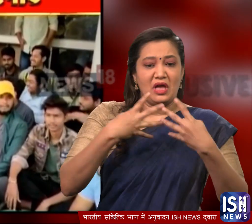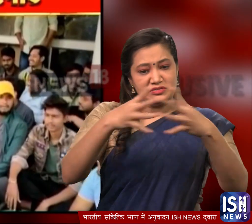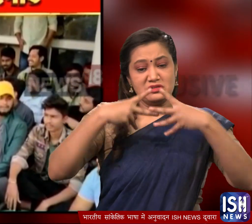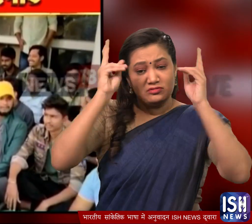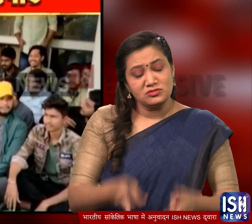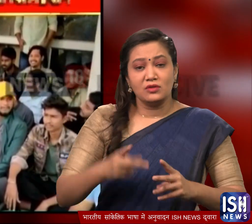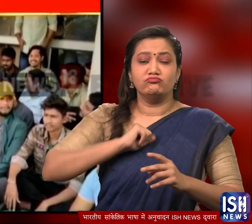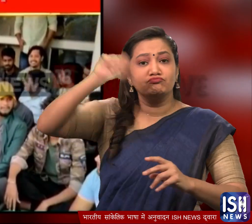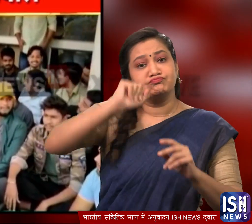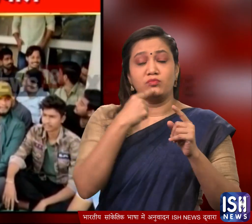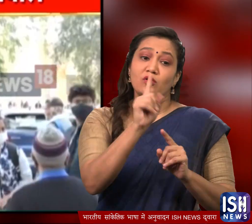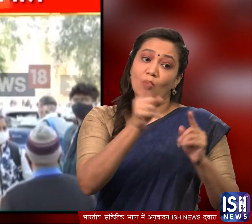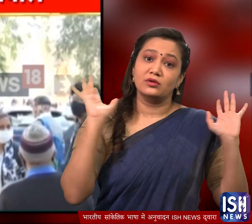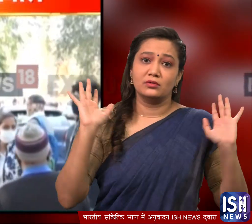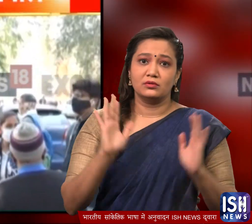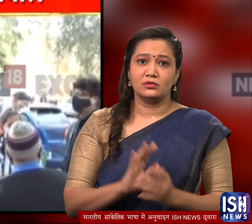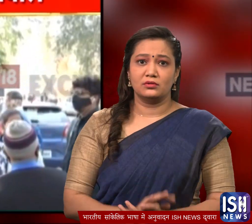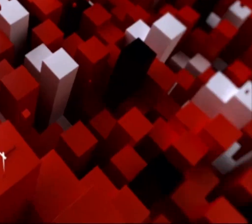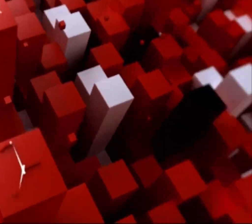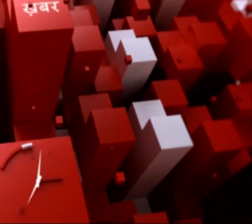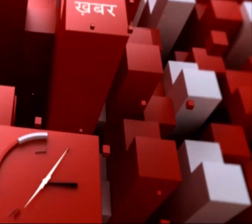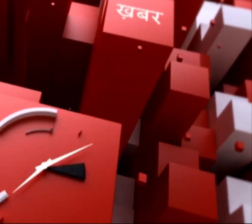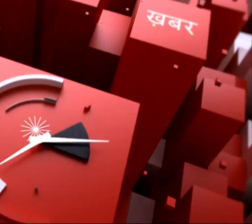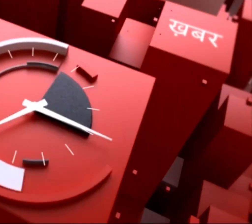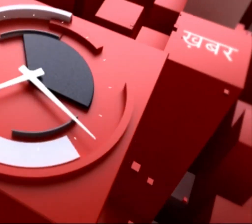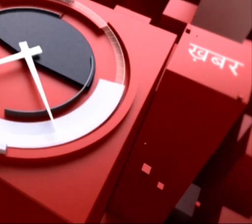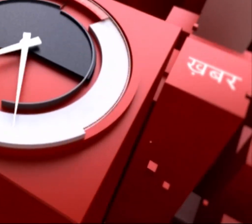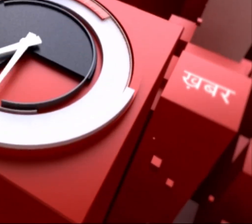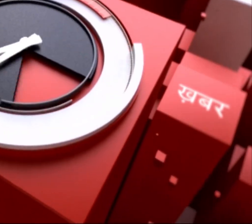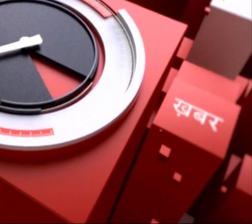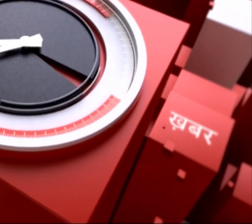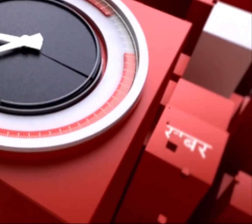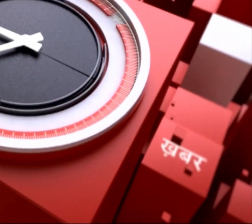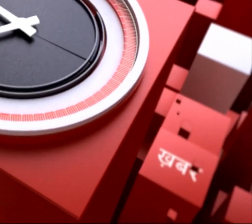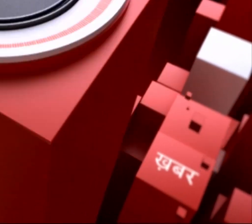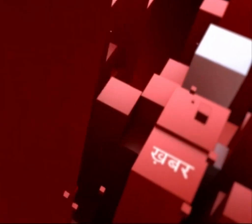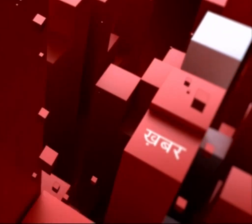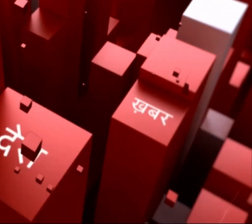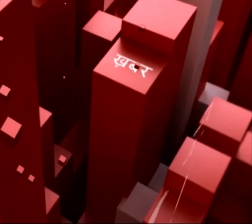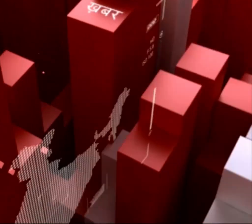यूनिवर्सिटी के गेट पर प्रदर्शन करने की चेतावनी भी दे डाली।